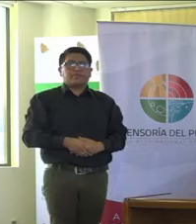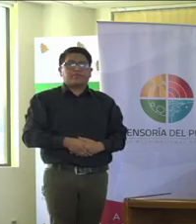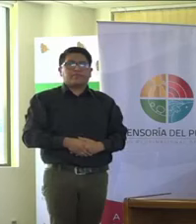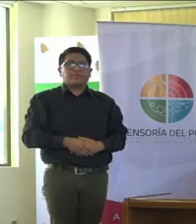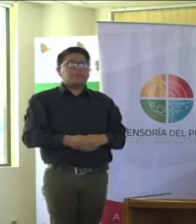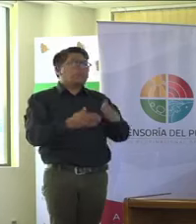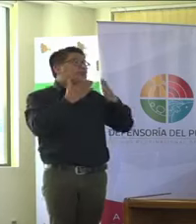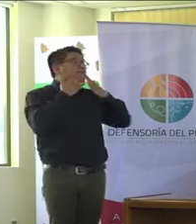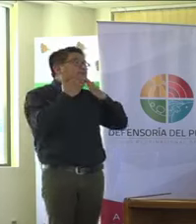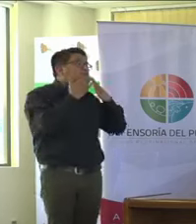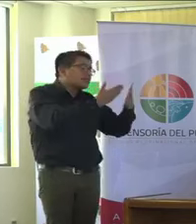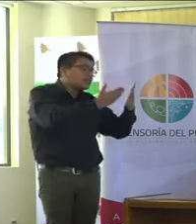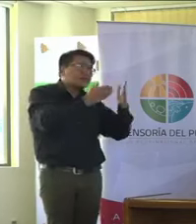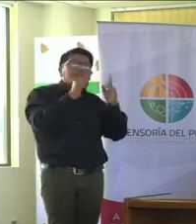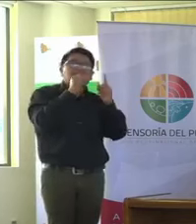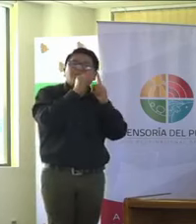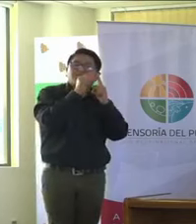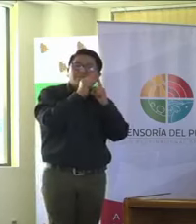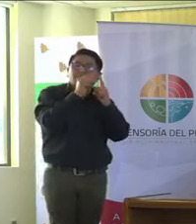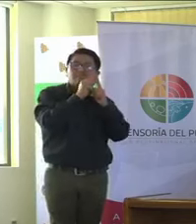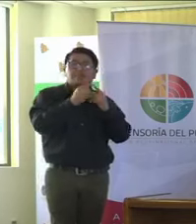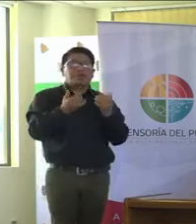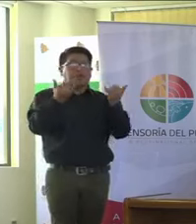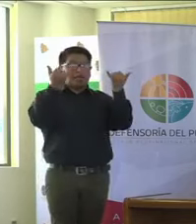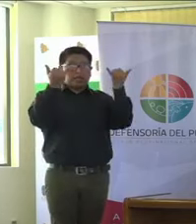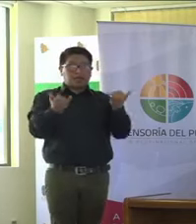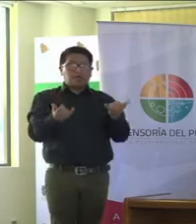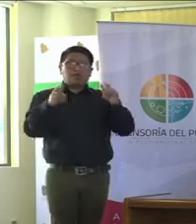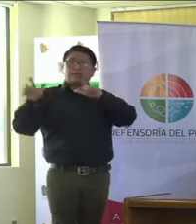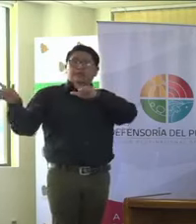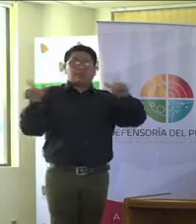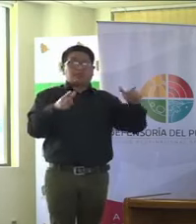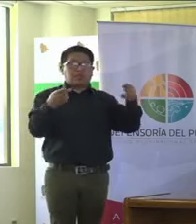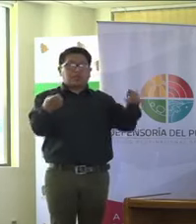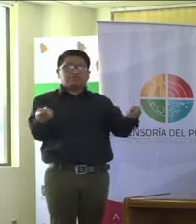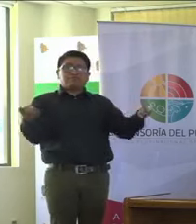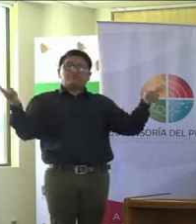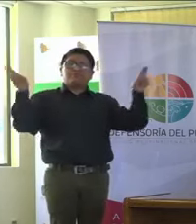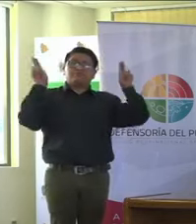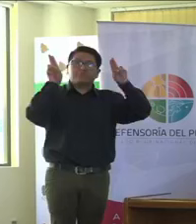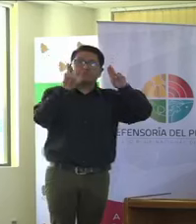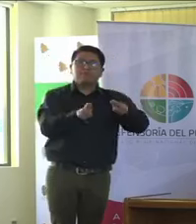Agradeciendo esas palabras, vamos a proceder a la suscripción del convenio interinstitucional.